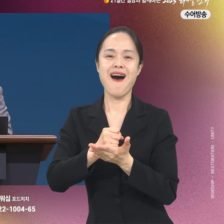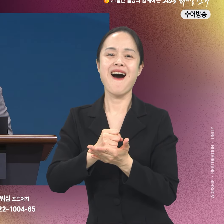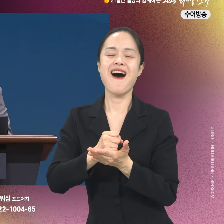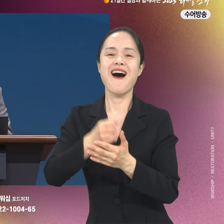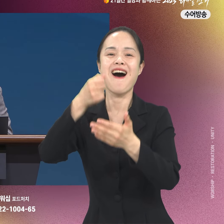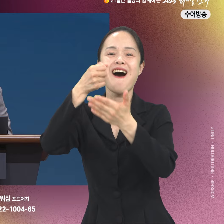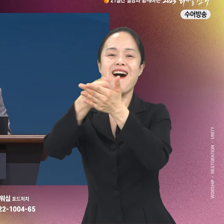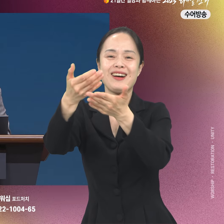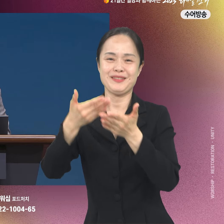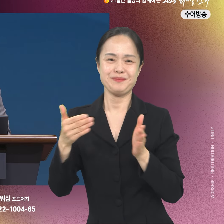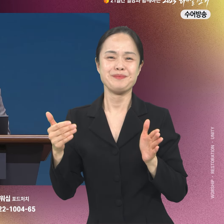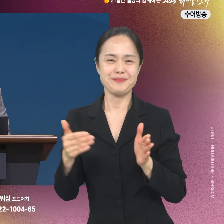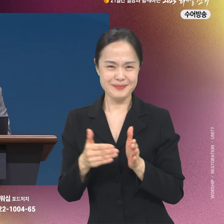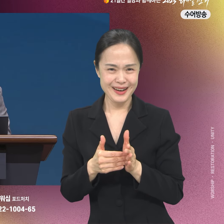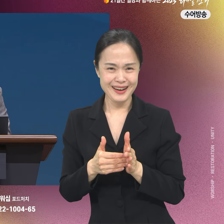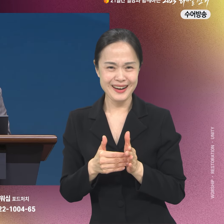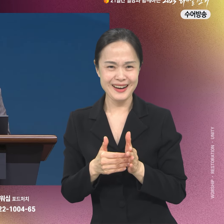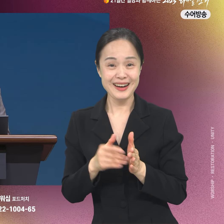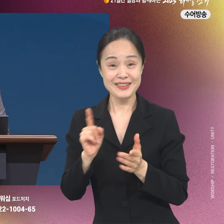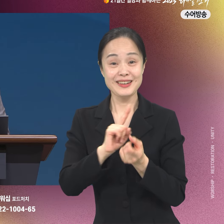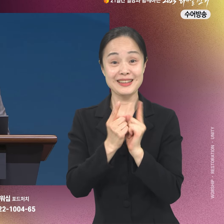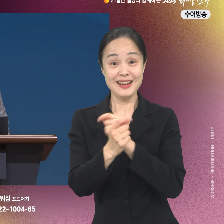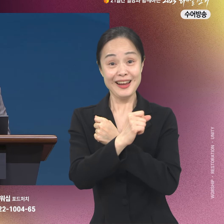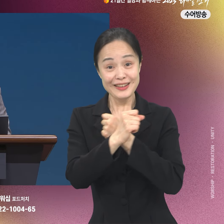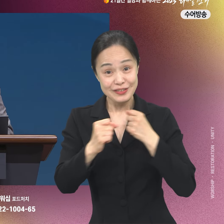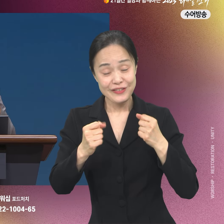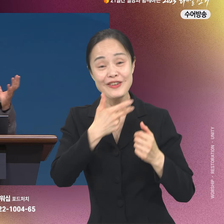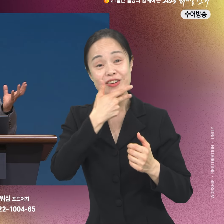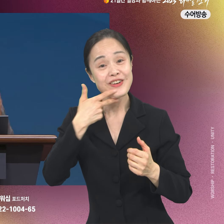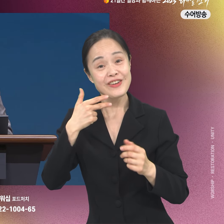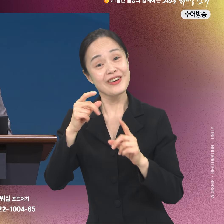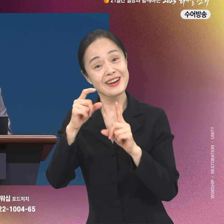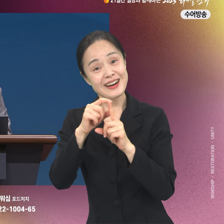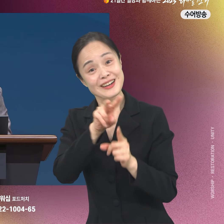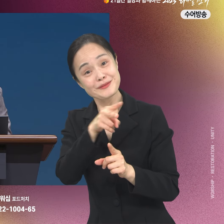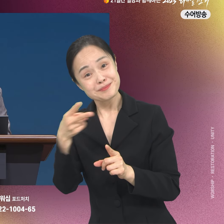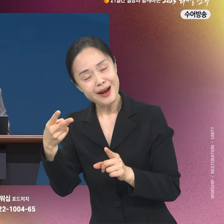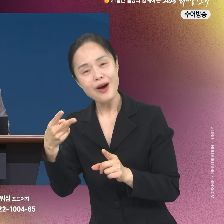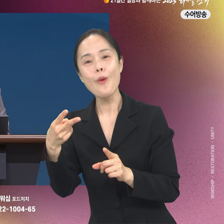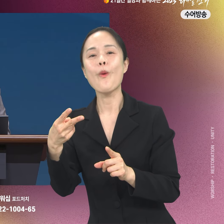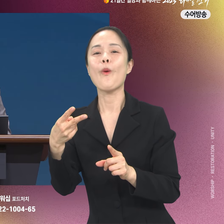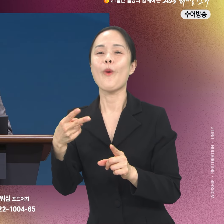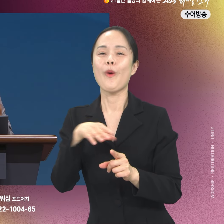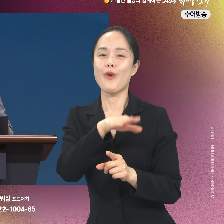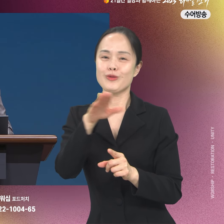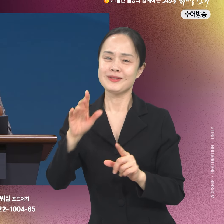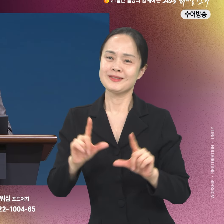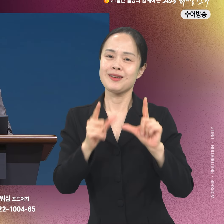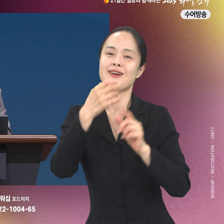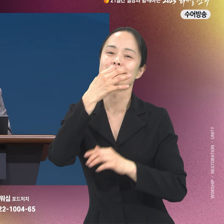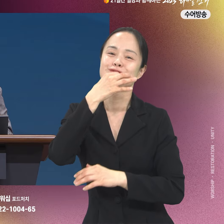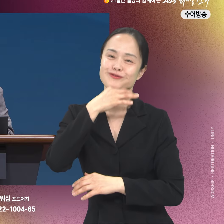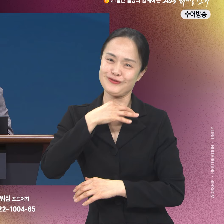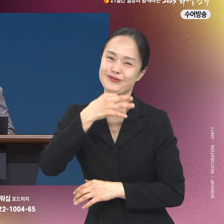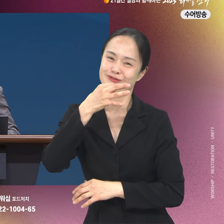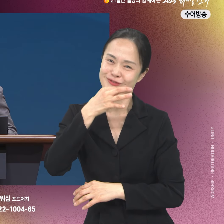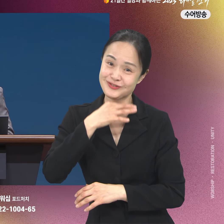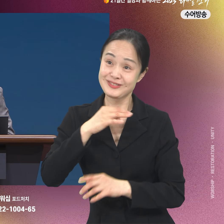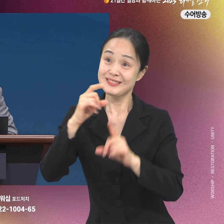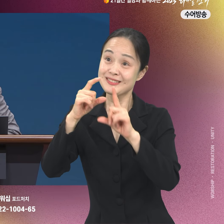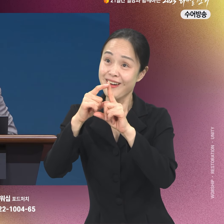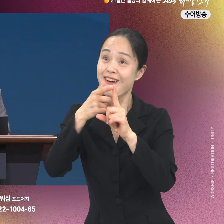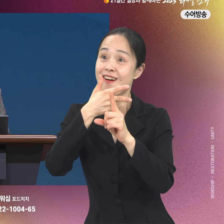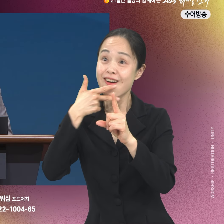우리가 유익하게 하시는 결과를 낳았으니까. 그래서 그 예일대 교수님들한테 자문 받아서 이제 대사를